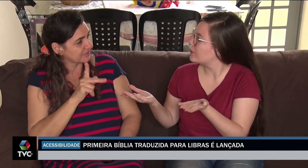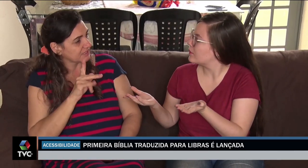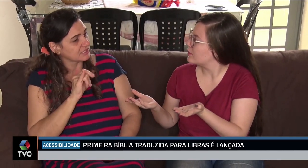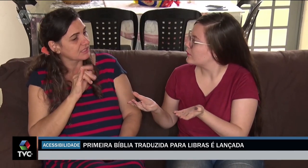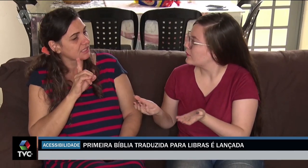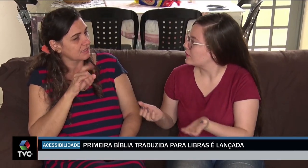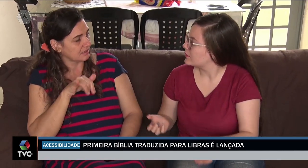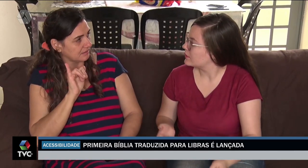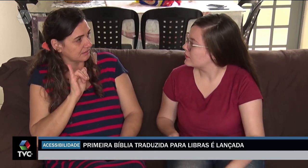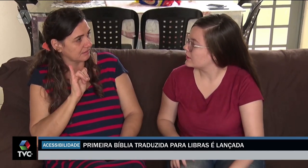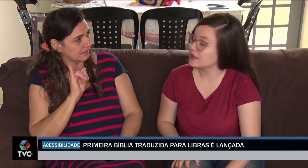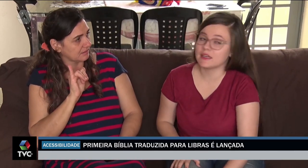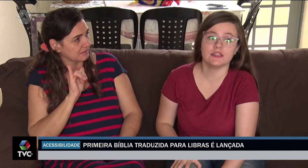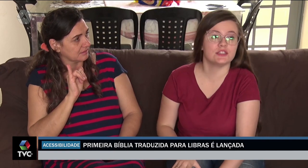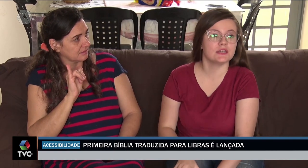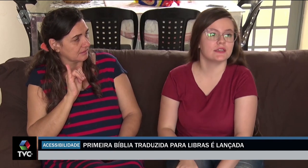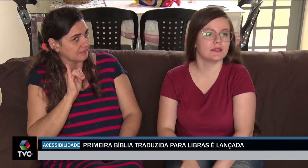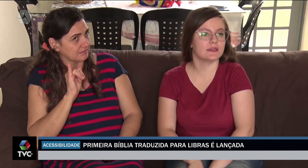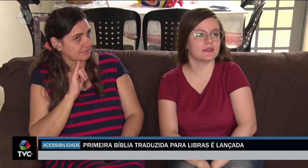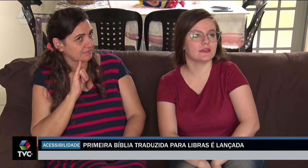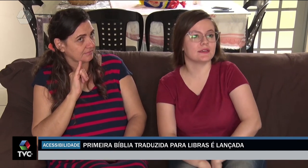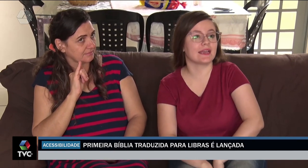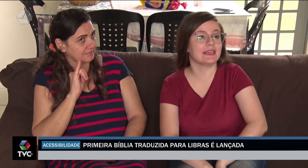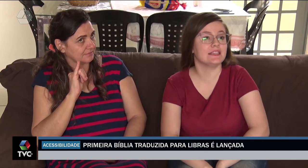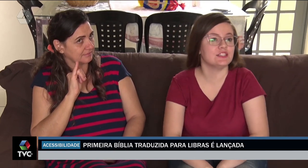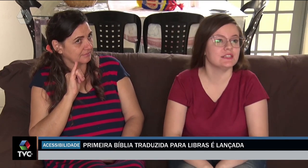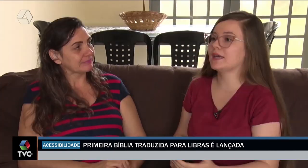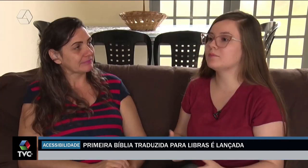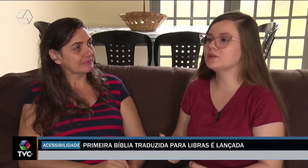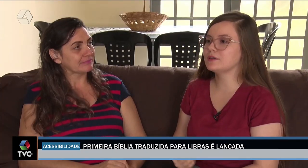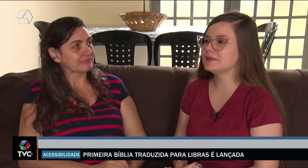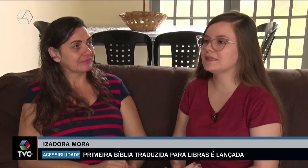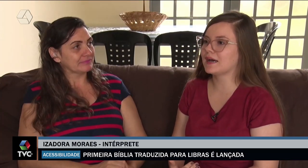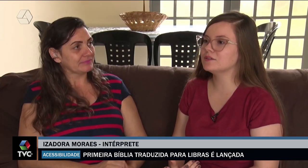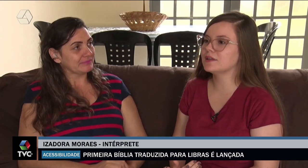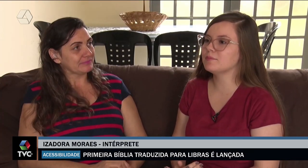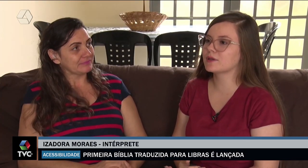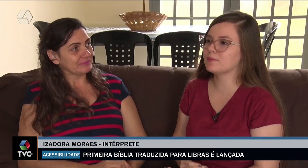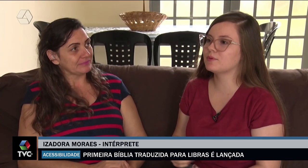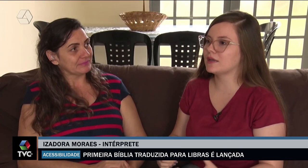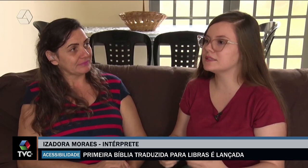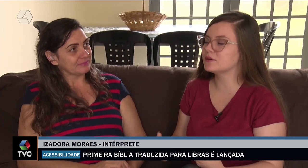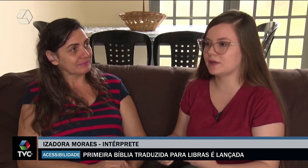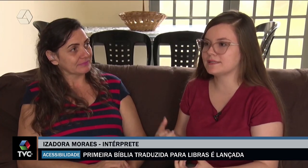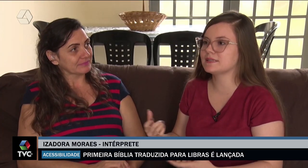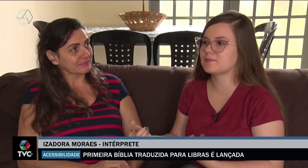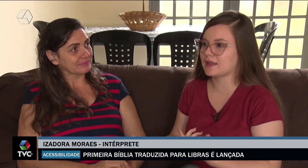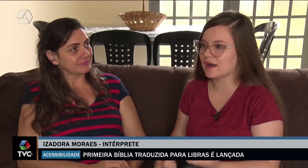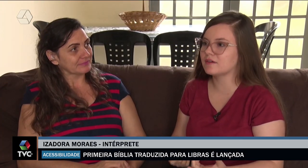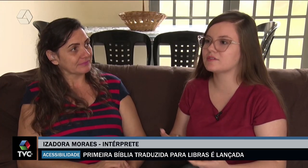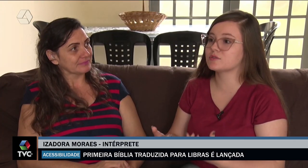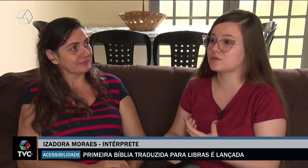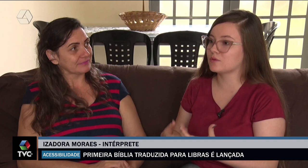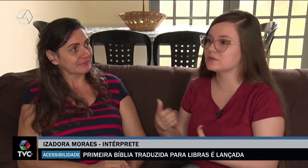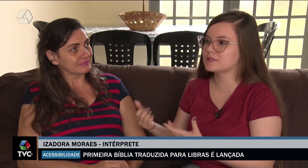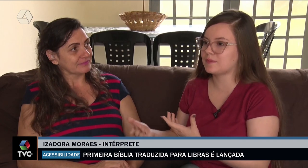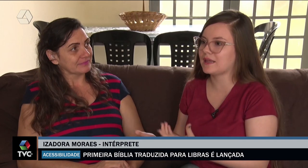Quem responde é a intérprete Isadora Moraes. Era muito limitado, né? Porque por ela não conhecer as palavras, o som das